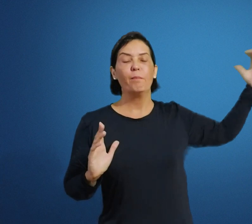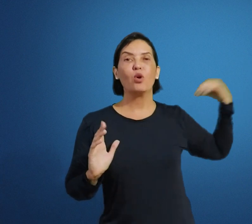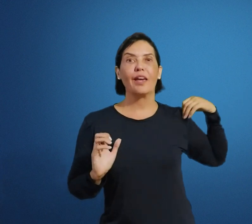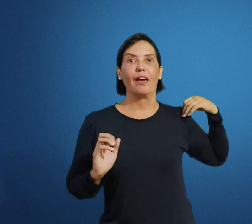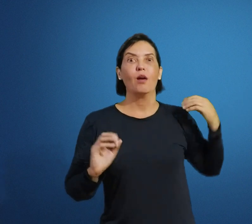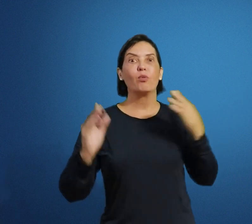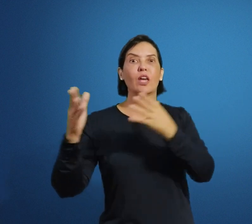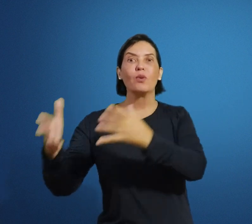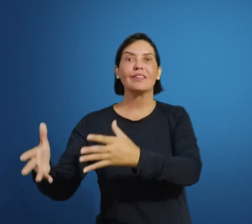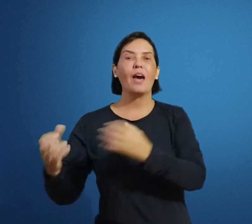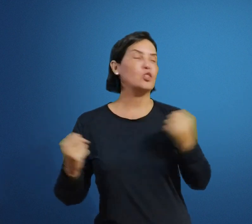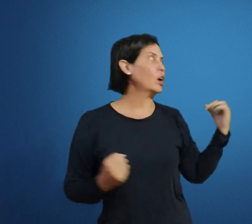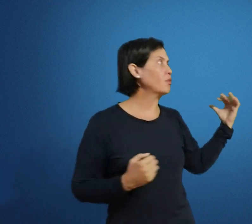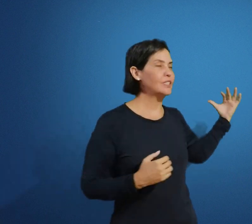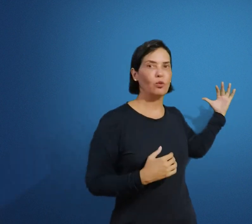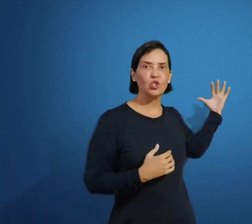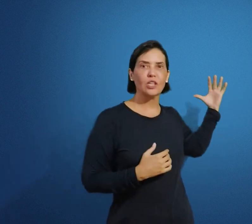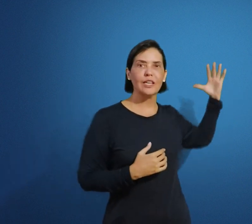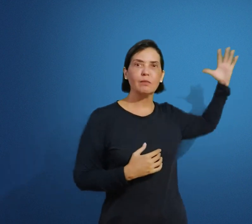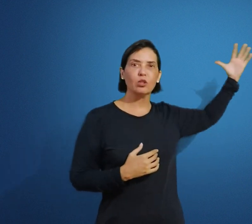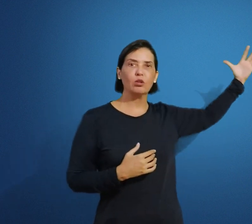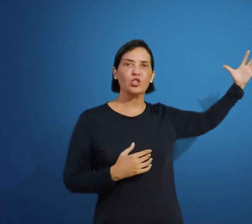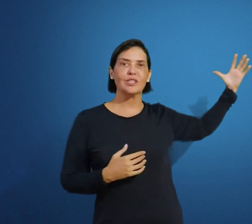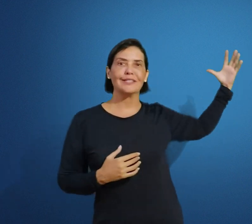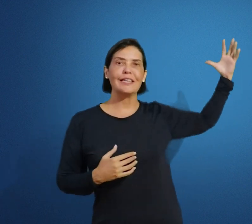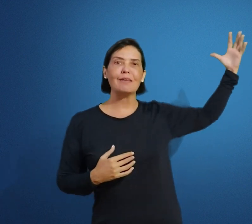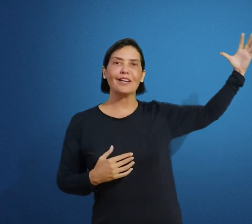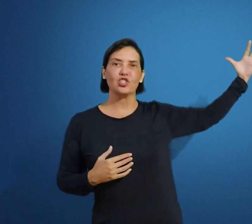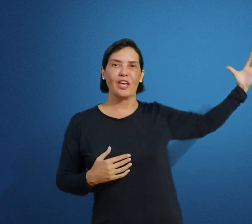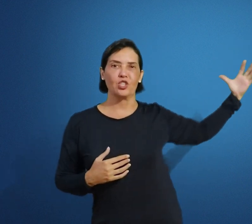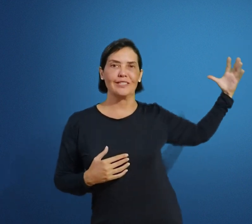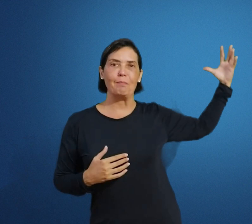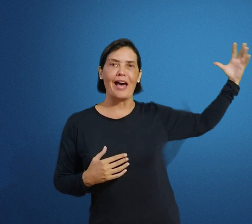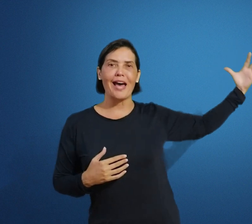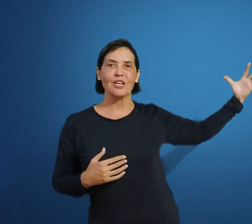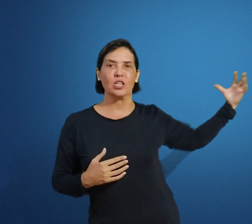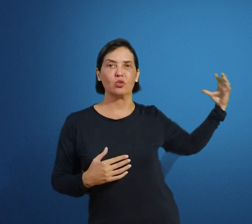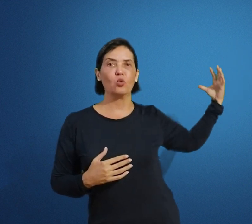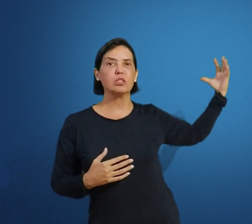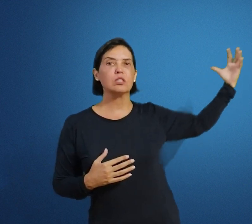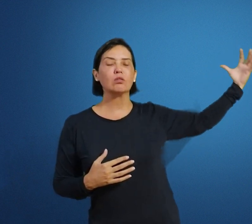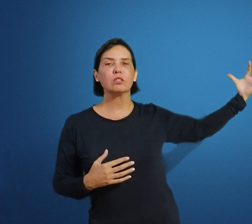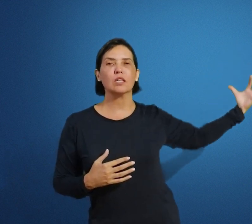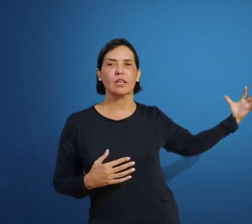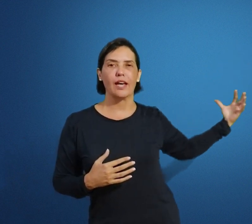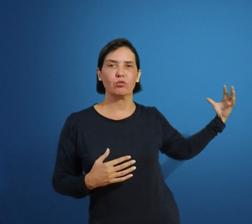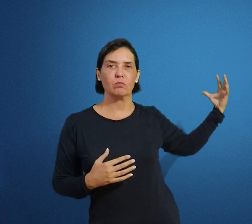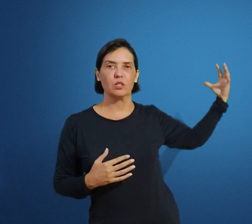Por quê? Porque o intérprete, na hora que você utiliza metodologias imagéticas, imagens ou ciclos desenhados mesmo